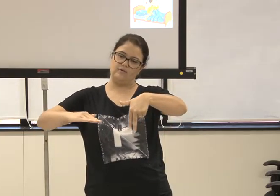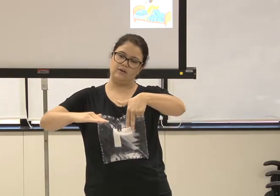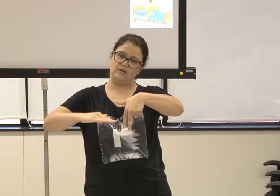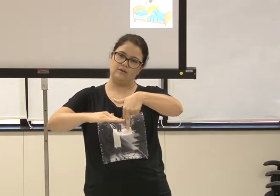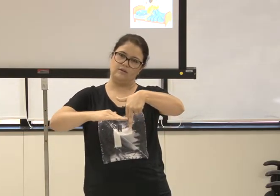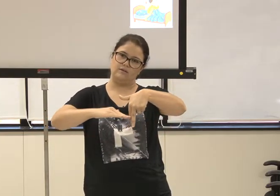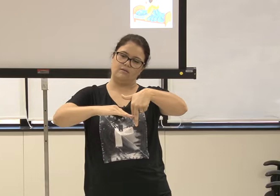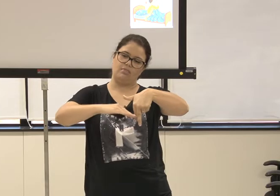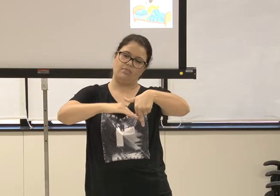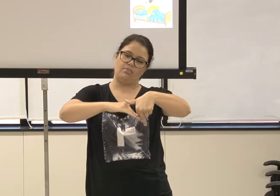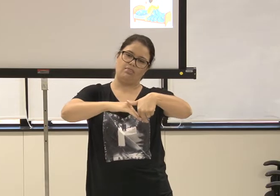e...